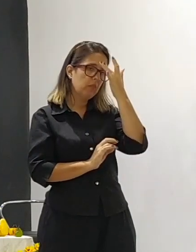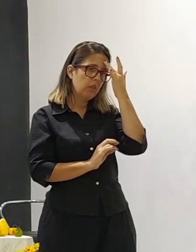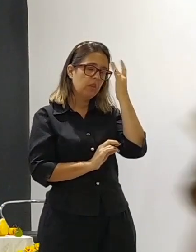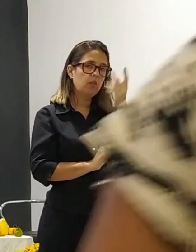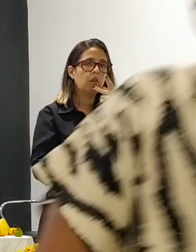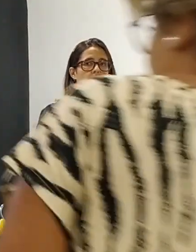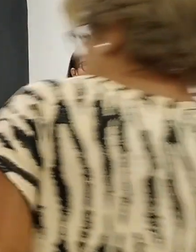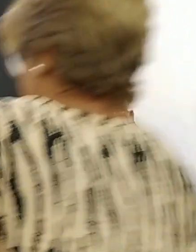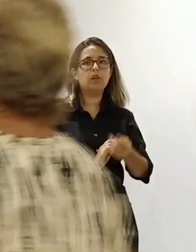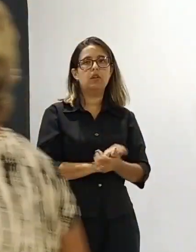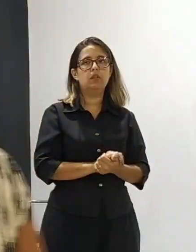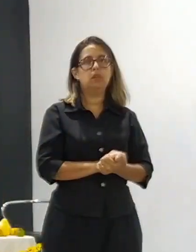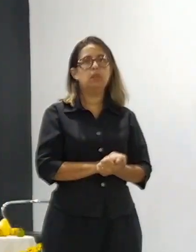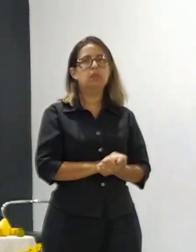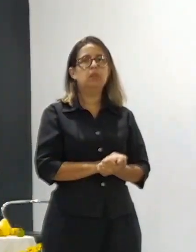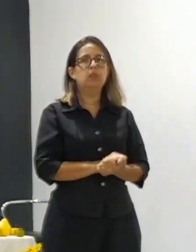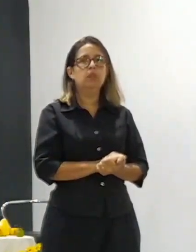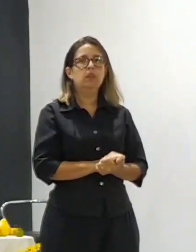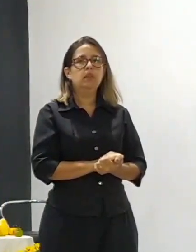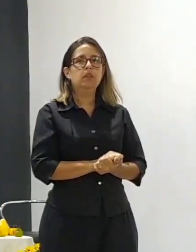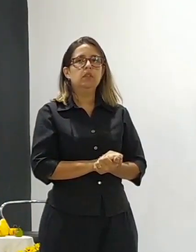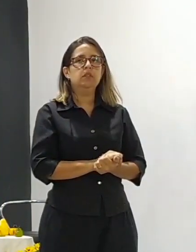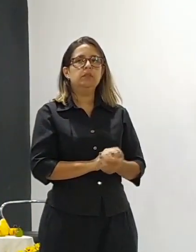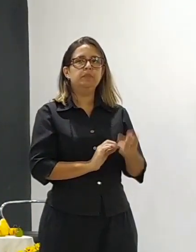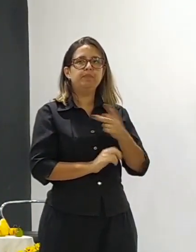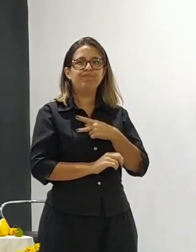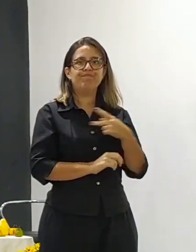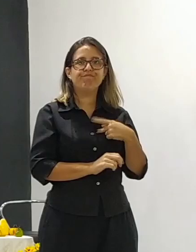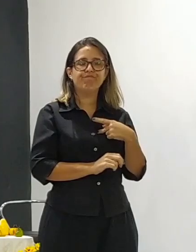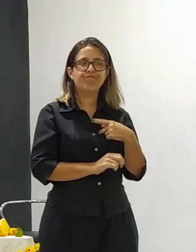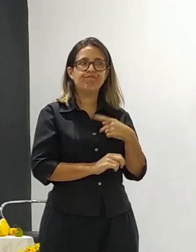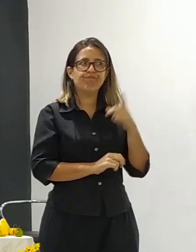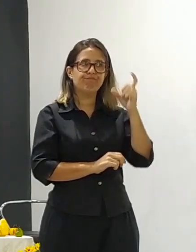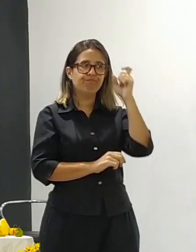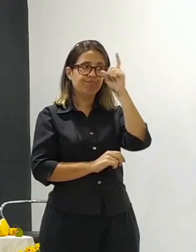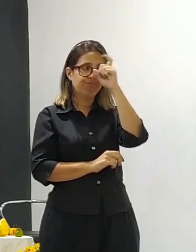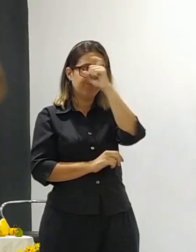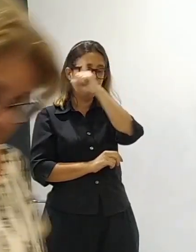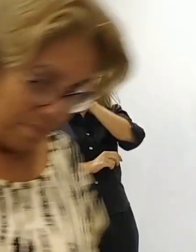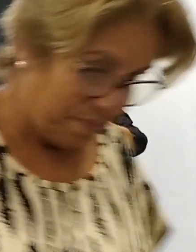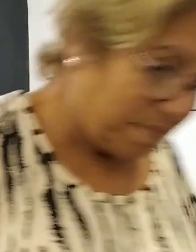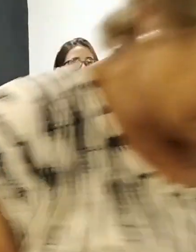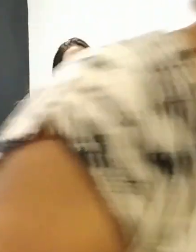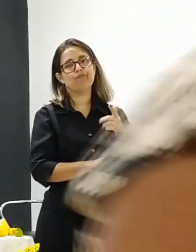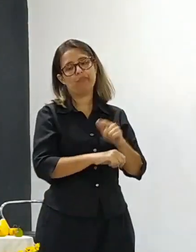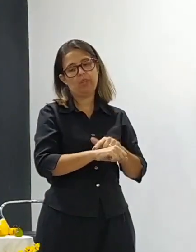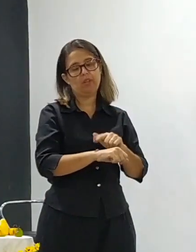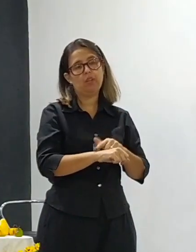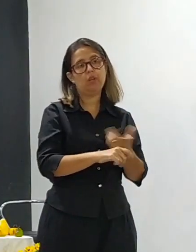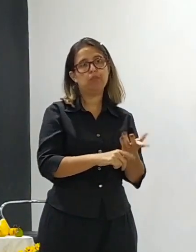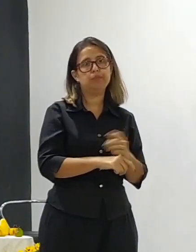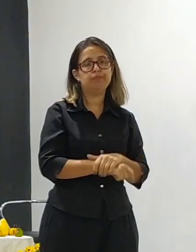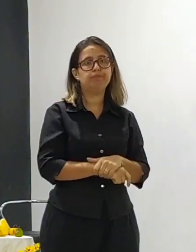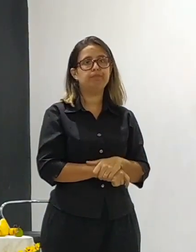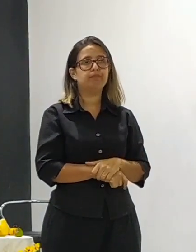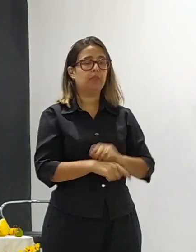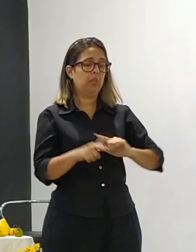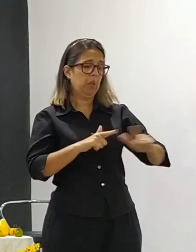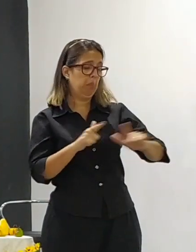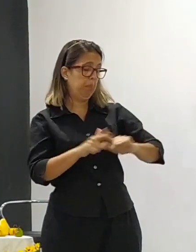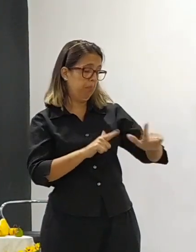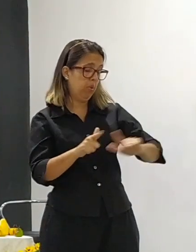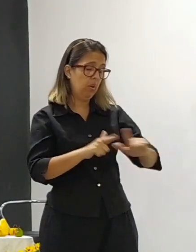assim: mas pastor, aí é difícil, não tem tempo. Sou um cara que trabalha muito.